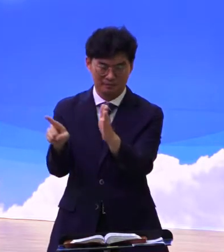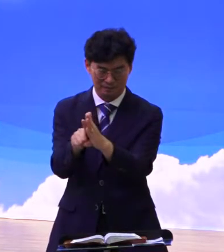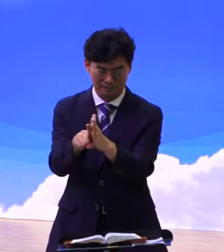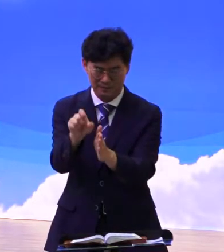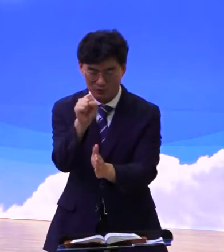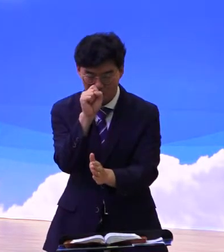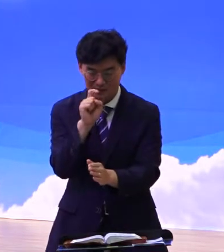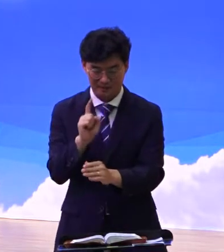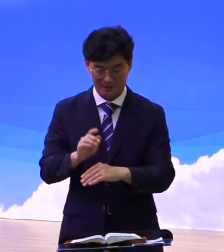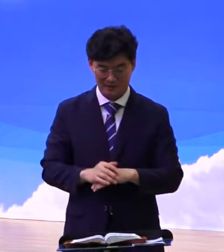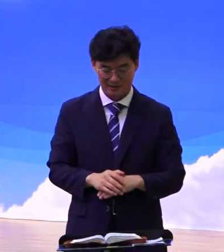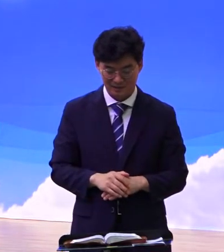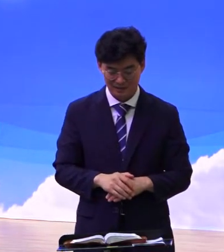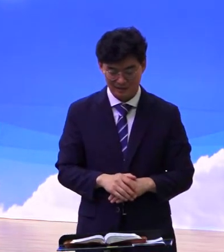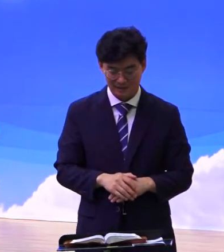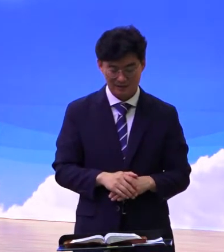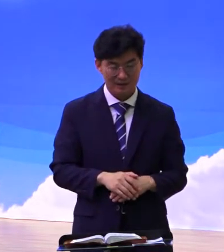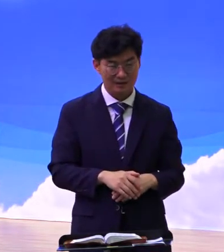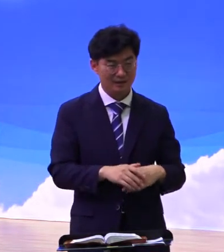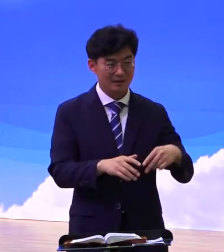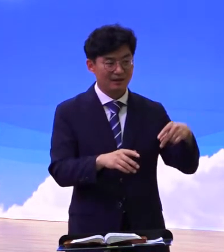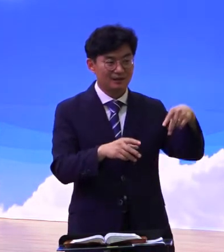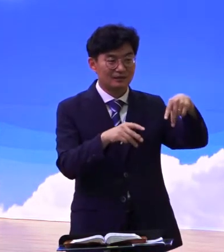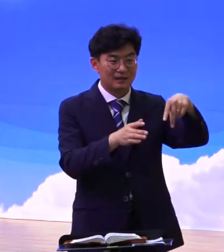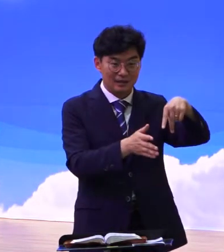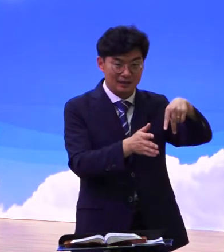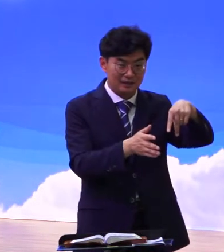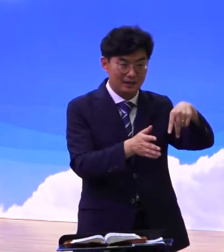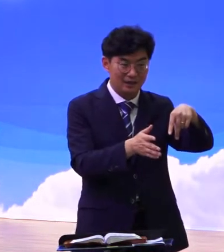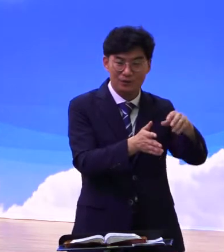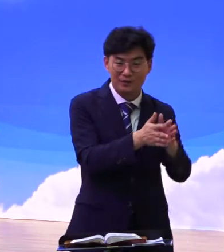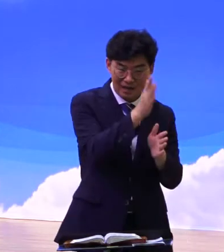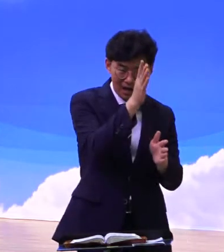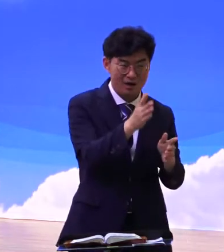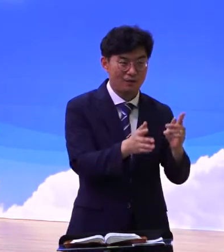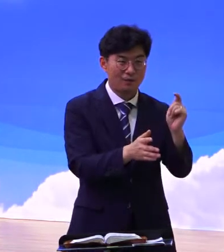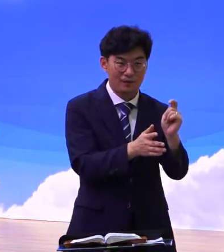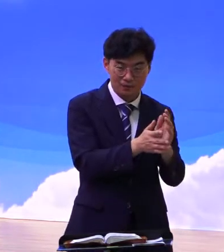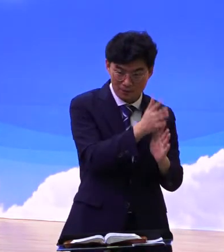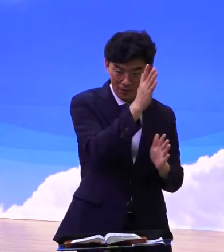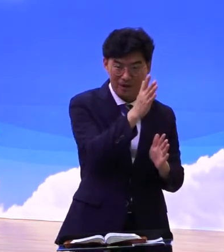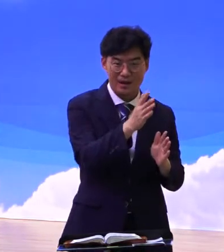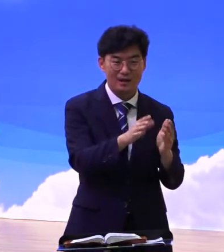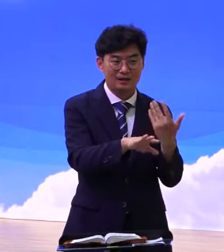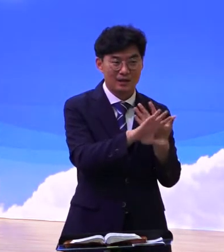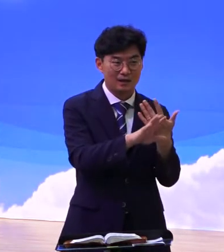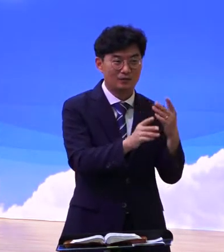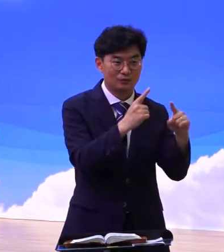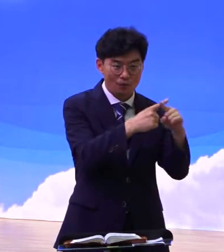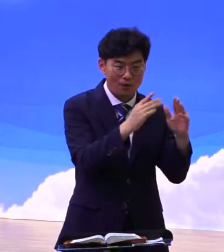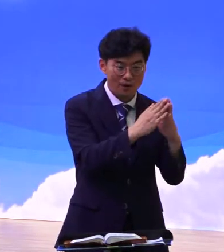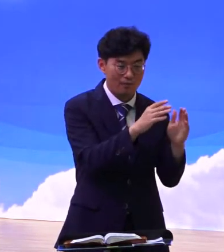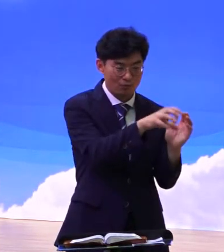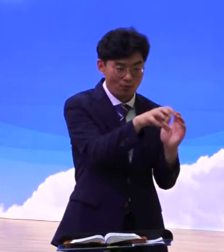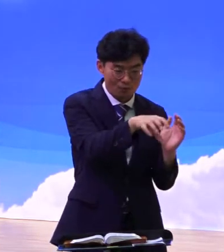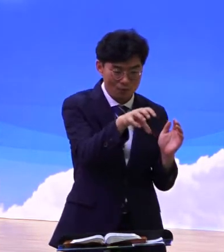빌립보, 데살로니가 그리고 베레아까지 오면서 얼마나 많은 사람들을 만났겠습니까?